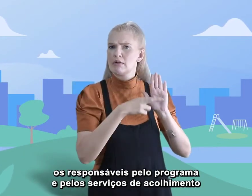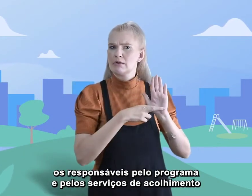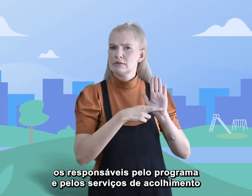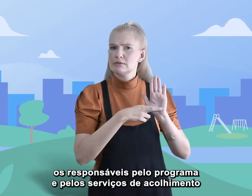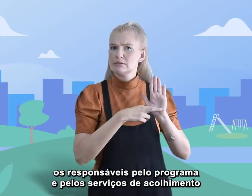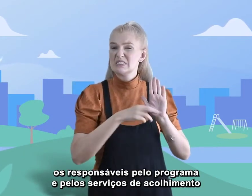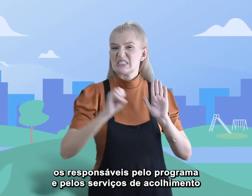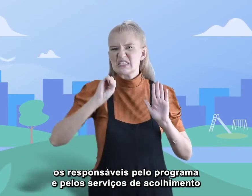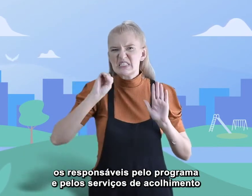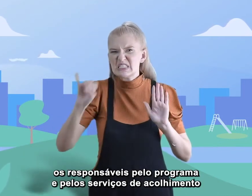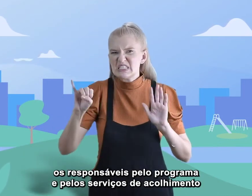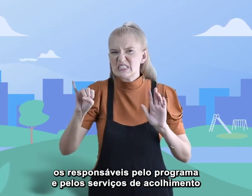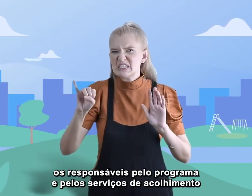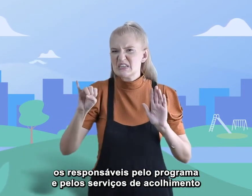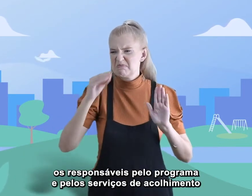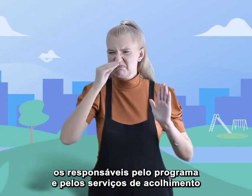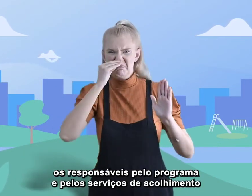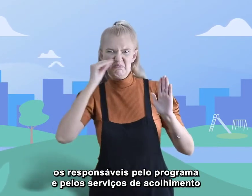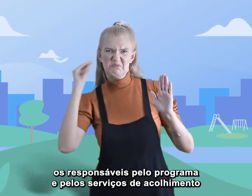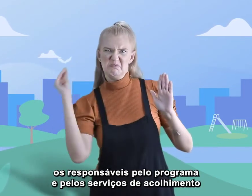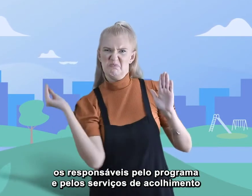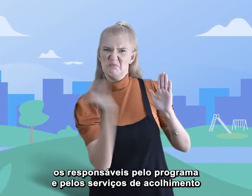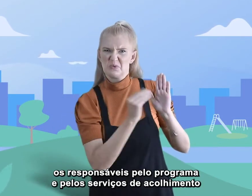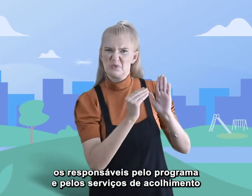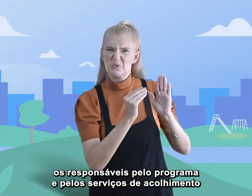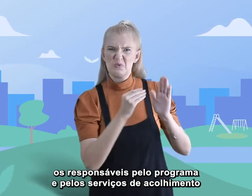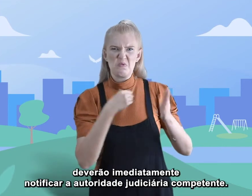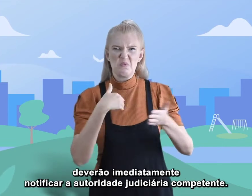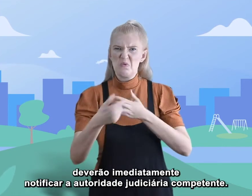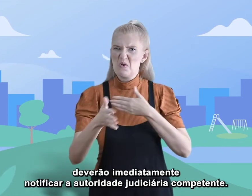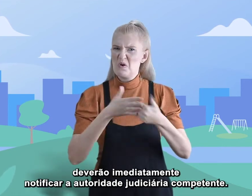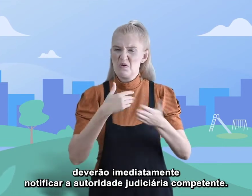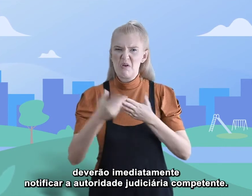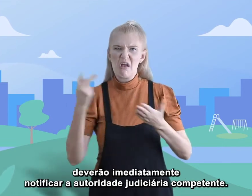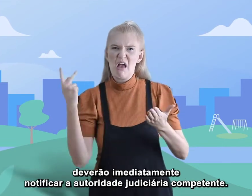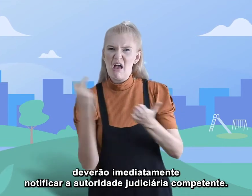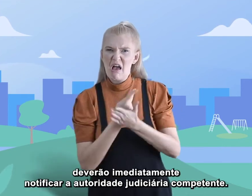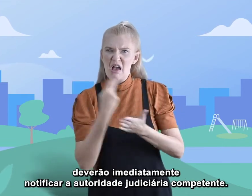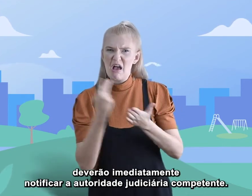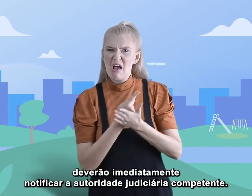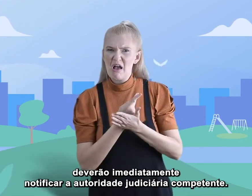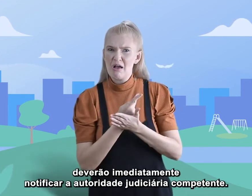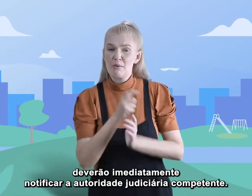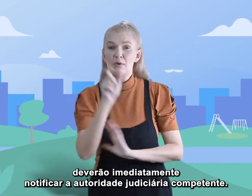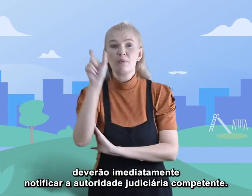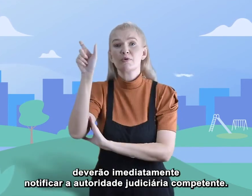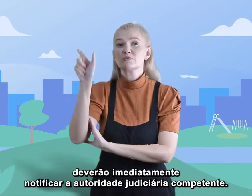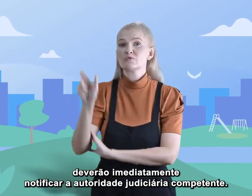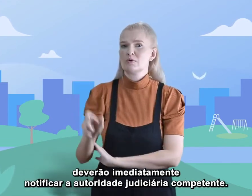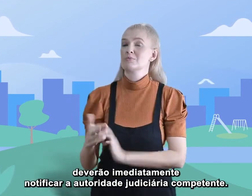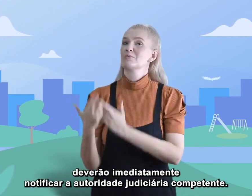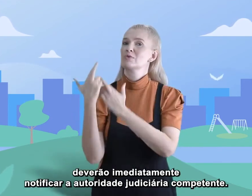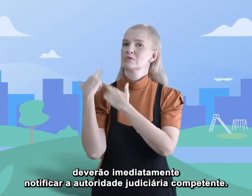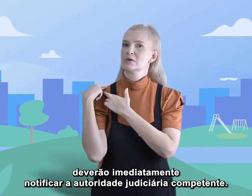pelo programa e pelos serviços de acolhimento deverão imediatamente notificar a